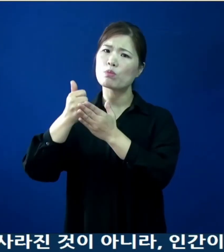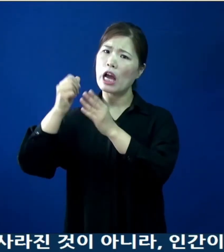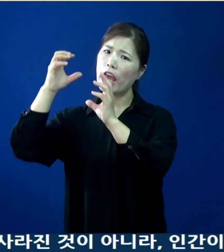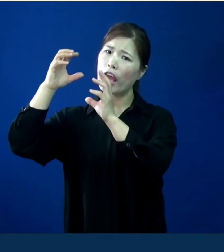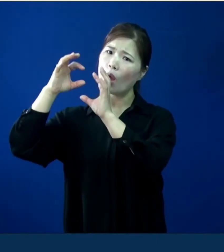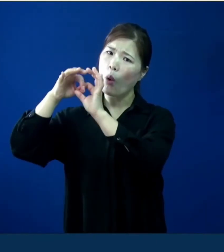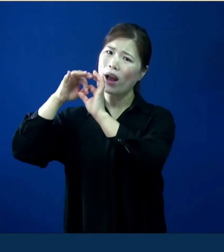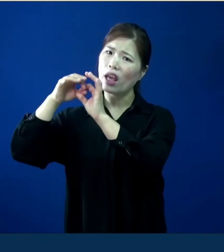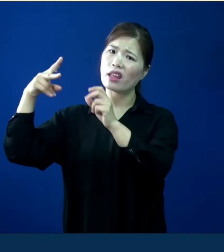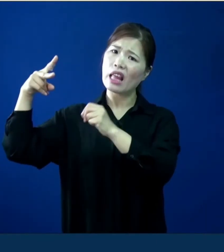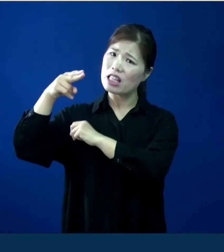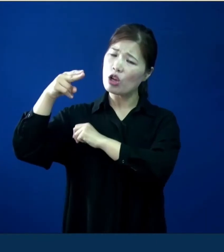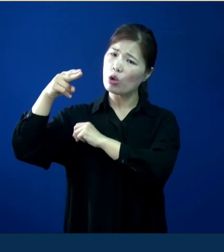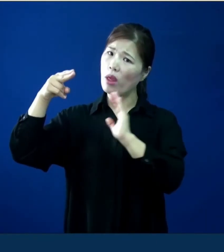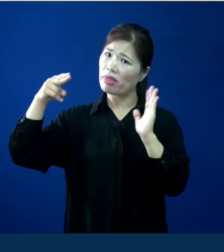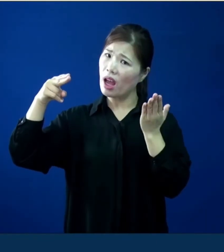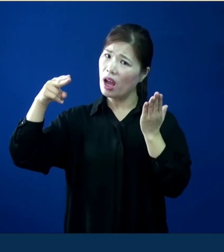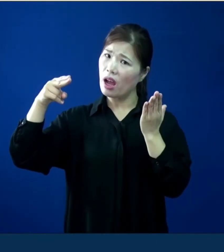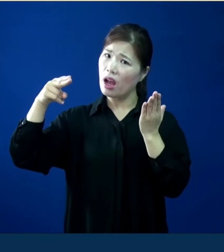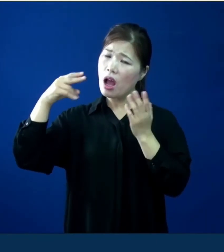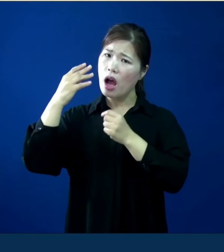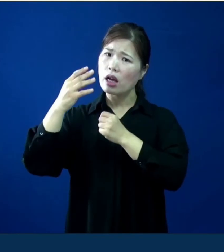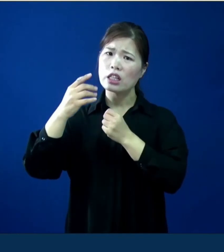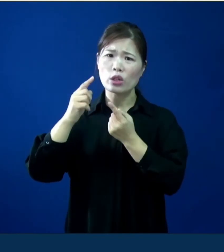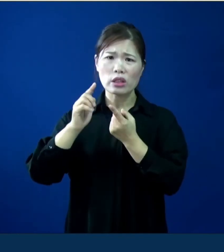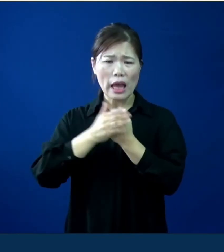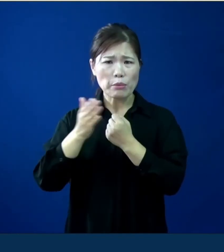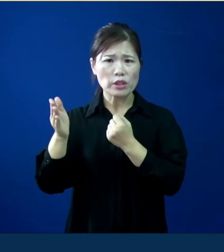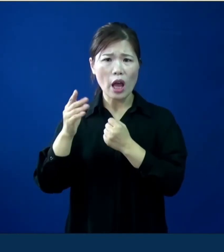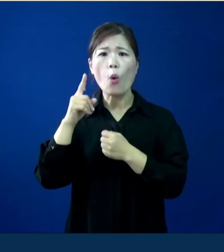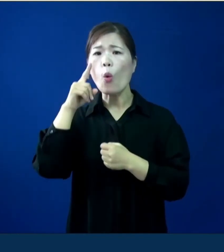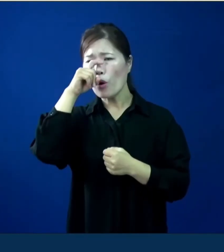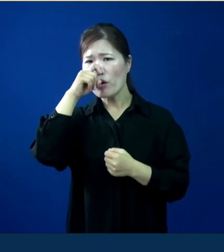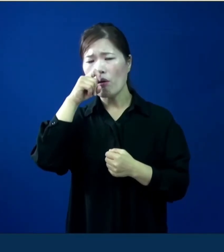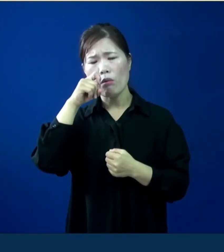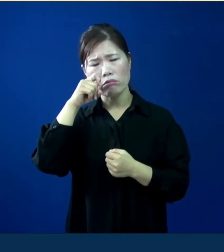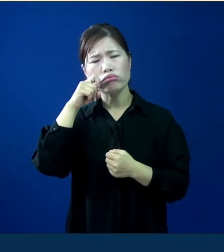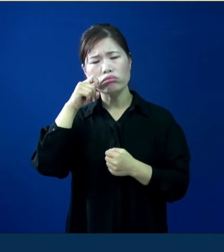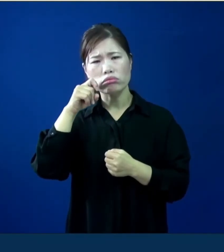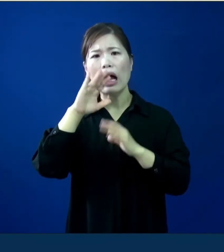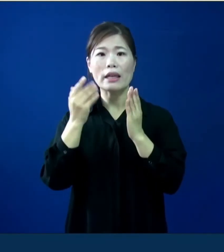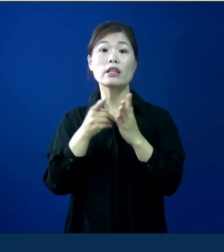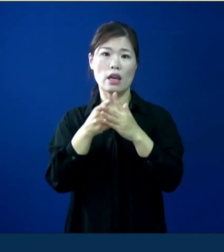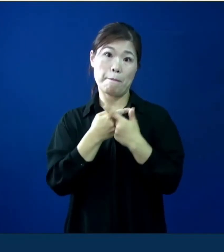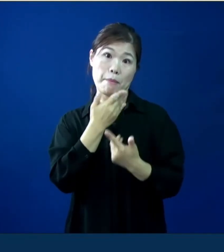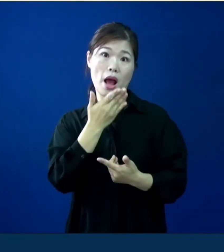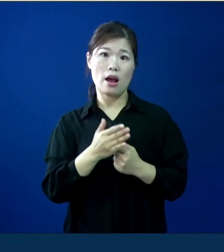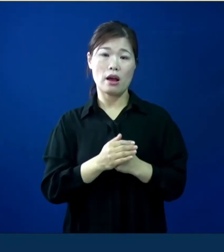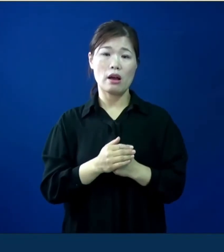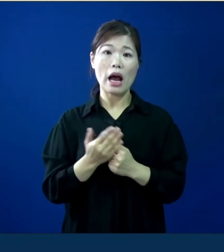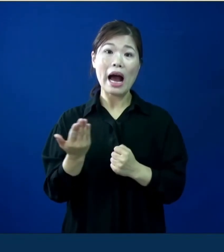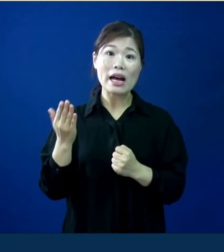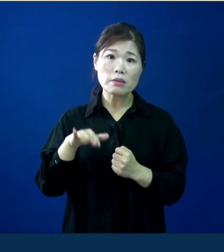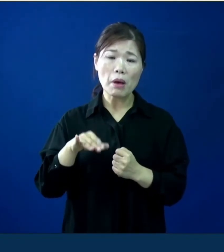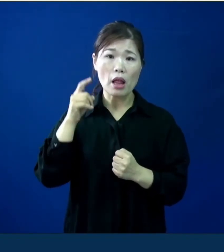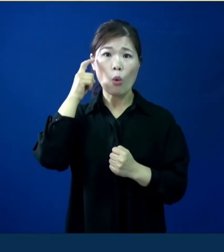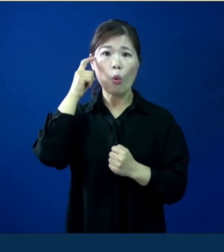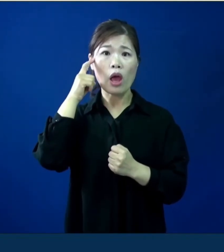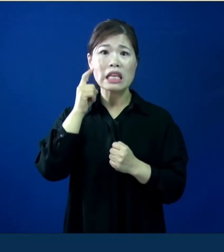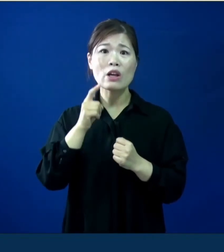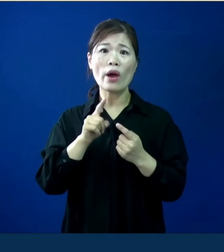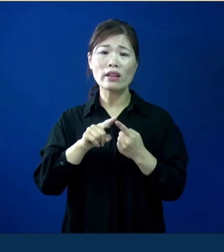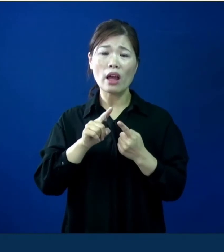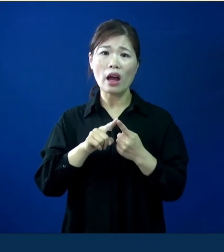단절이 되어진다, 또 그것 때문에 오염이 되어진다, 다 이해가 됩니다. 그런데 왜 그